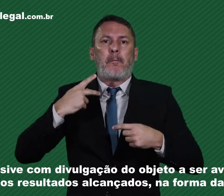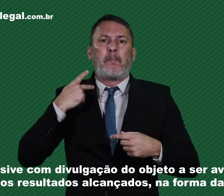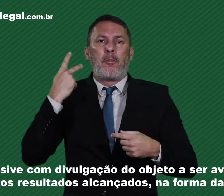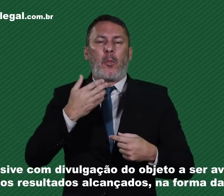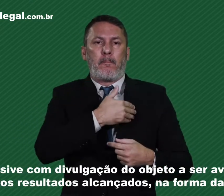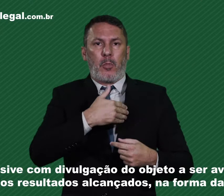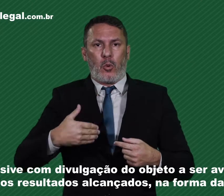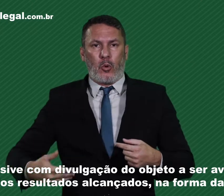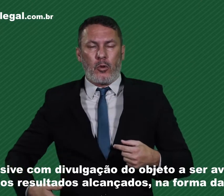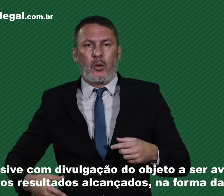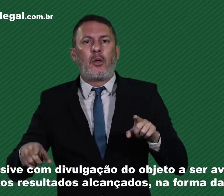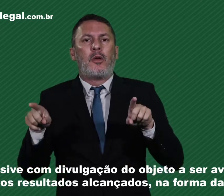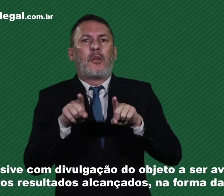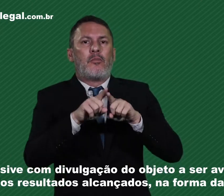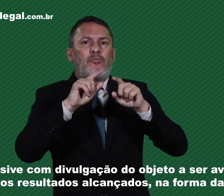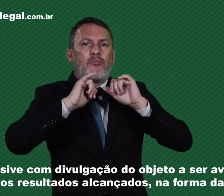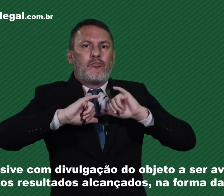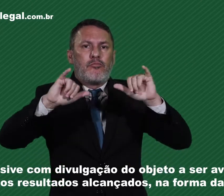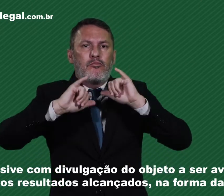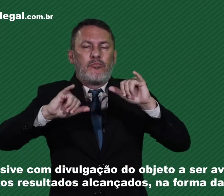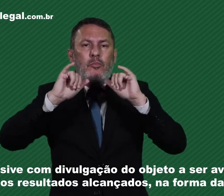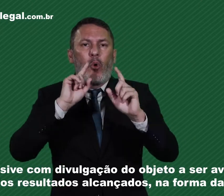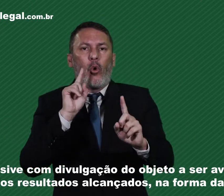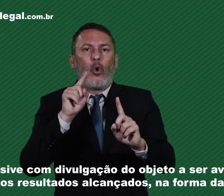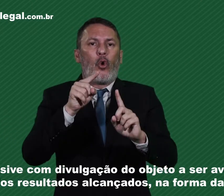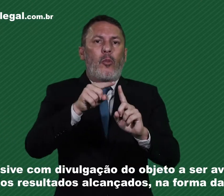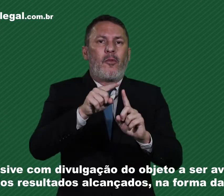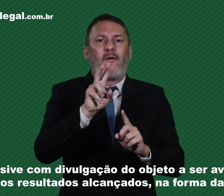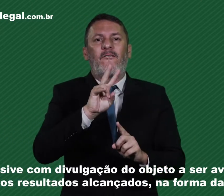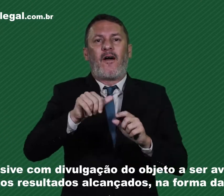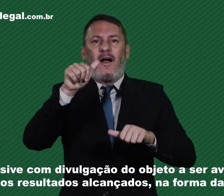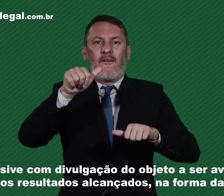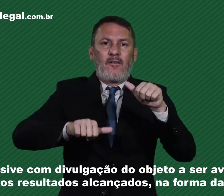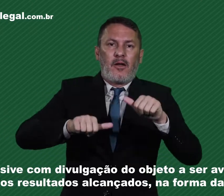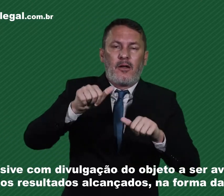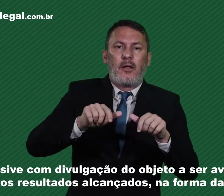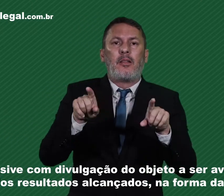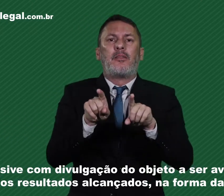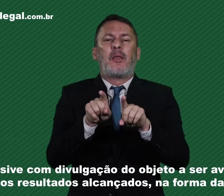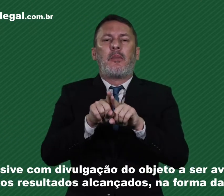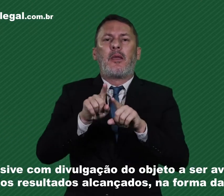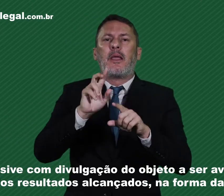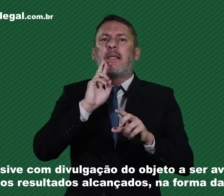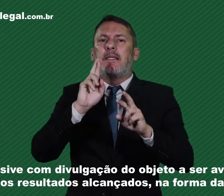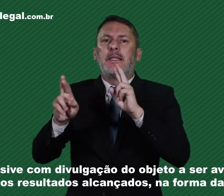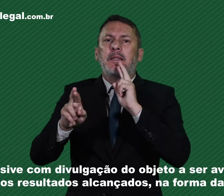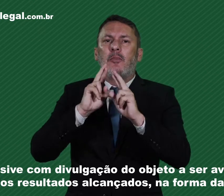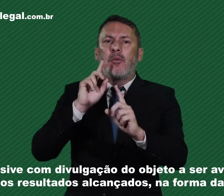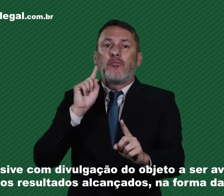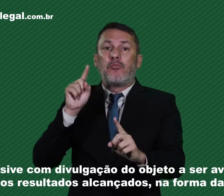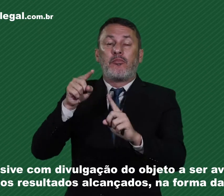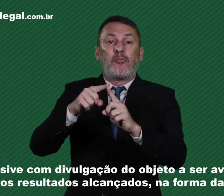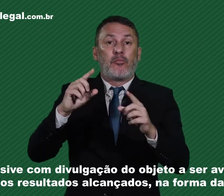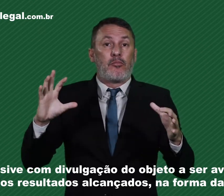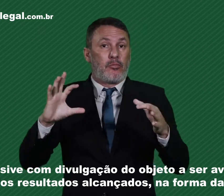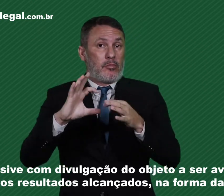inclusive com divulgação do objeto a ser avaliado e dos resultados alcançados na forma da